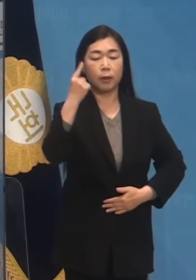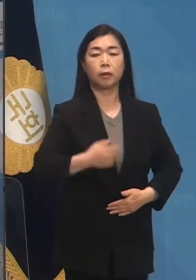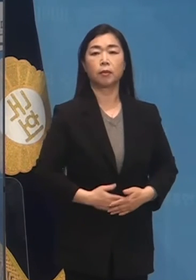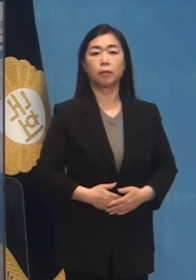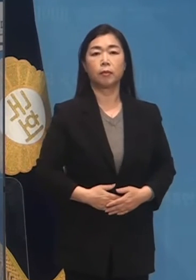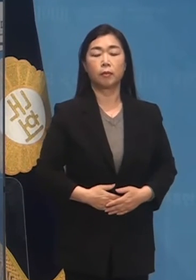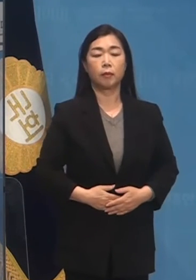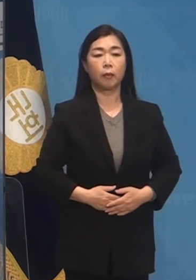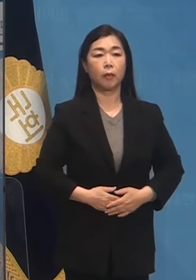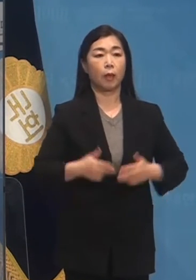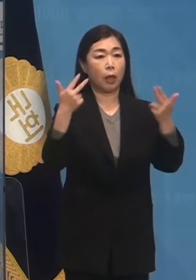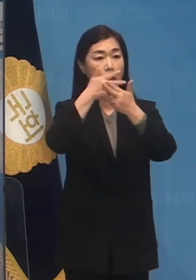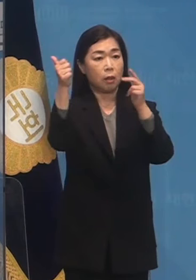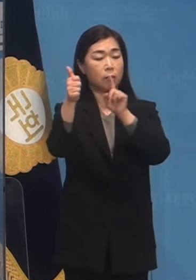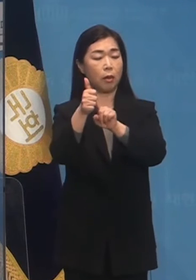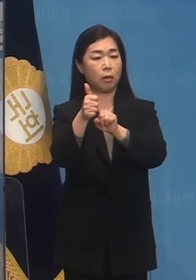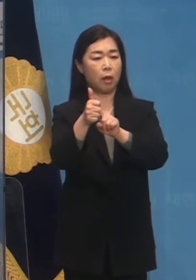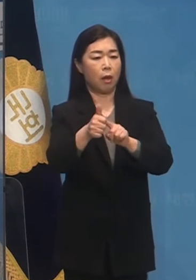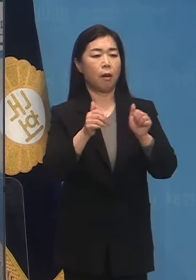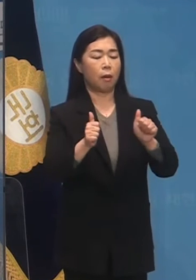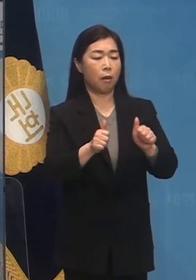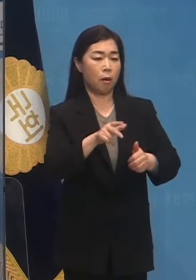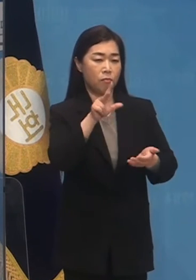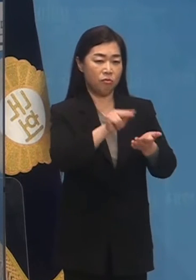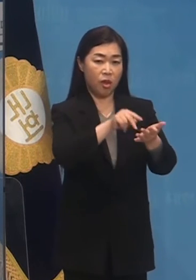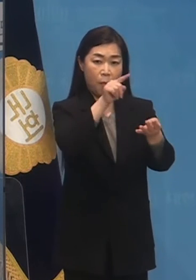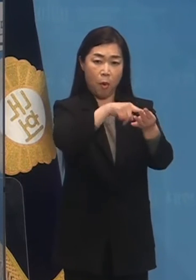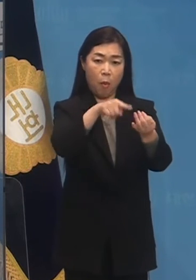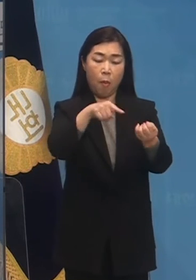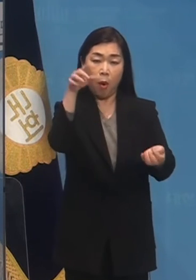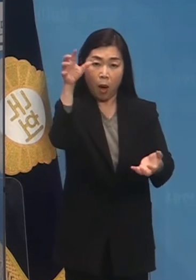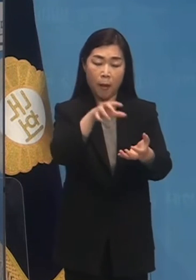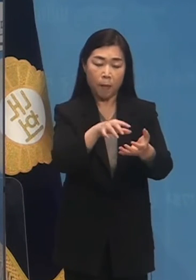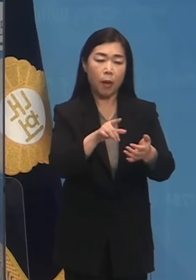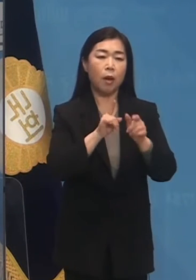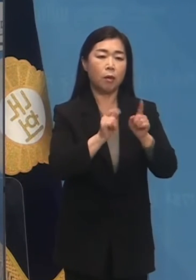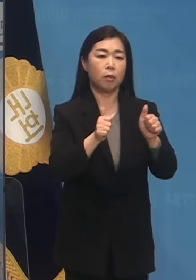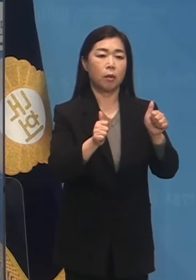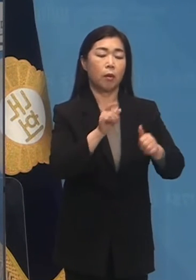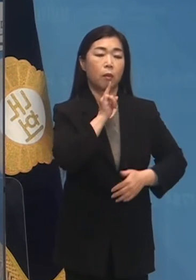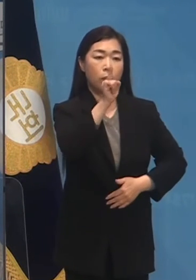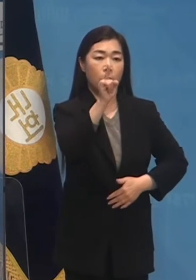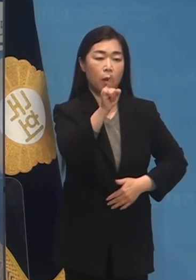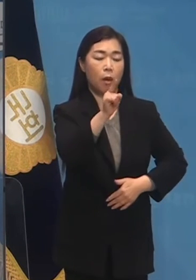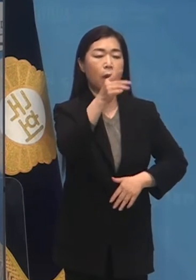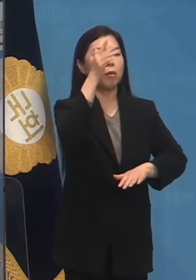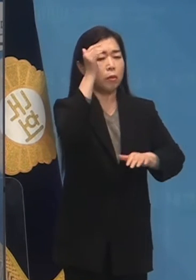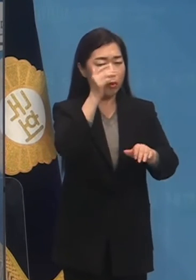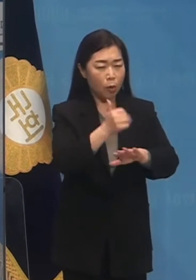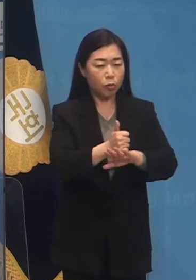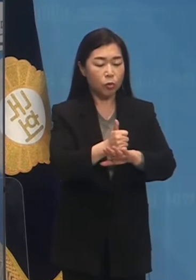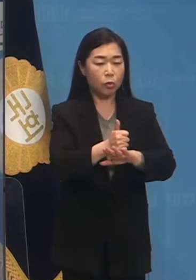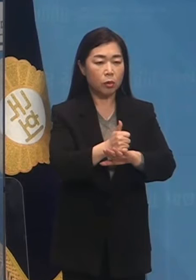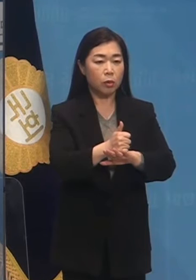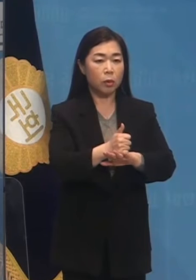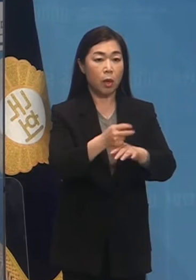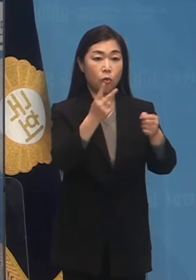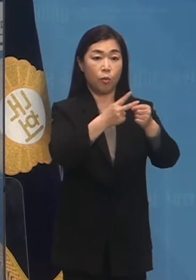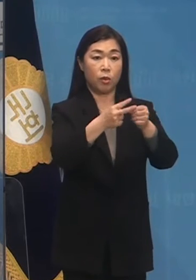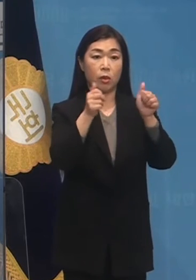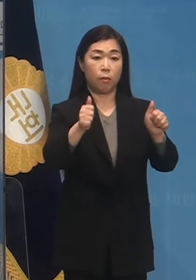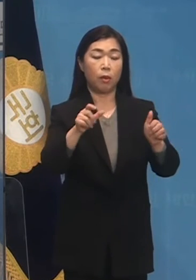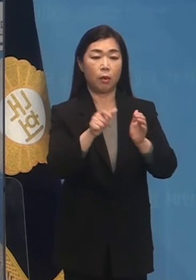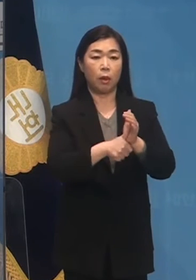이재명 후보는 제 문제 제기로 재판에 넘겨졌고 결국 2심에서 유죄 판결을 받았습니다.